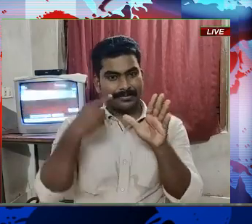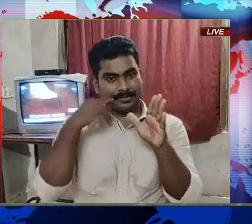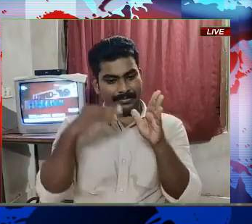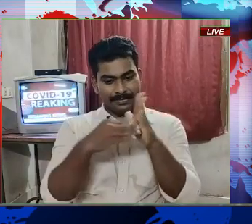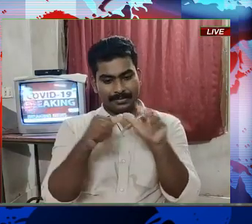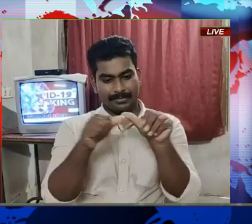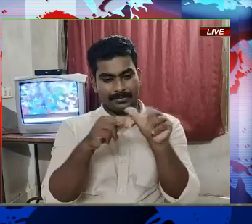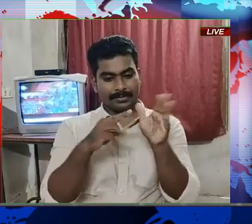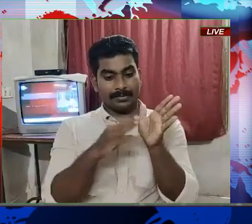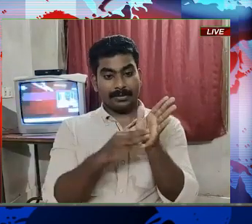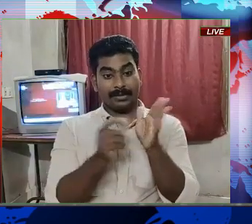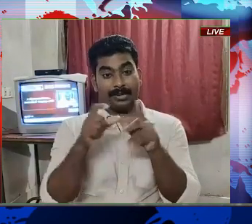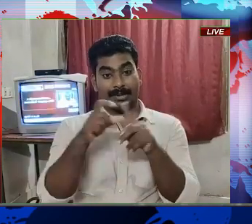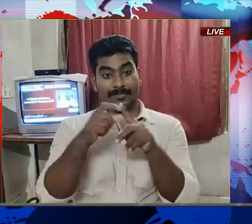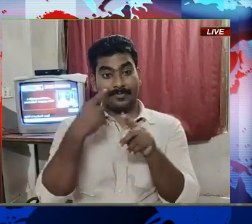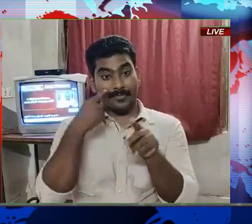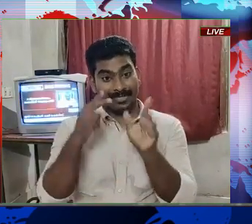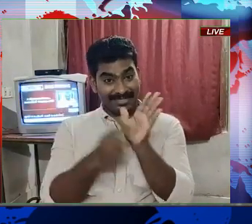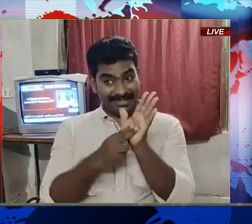അത്തരം ചിലർ